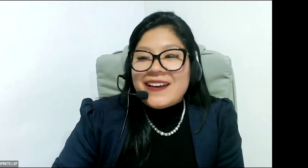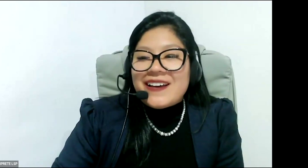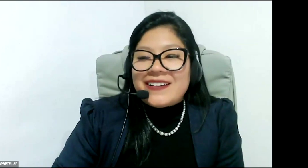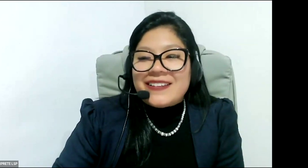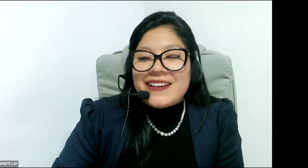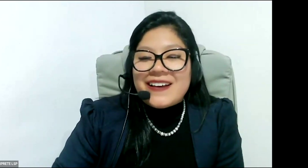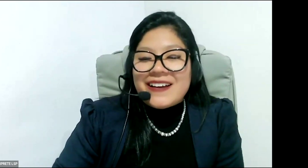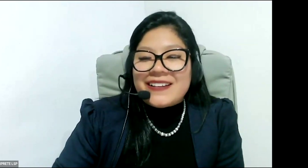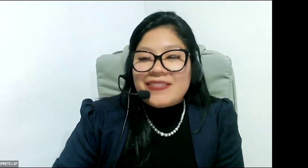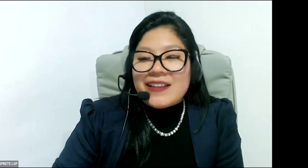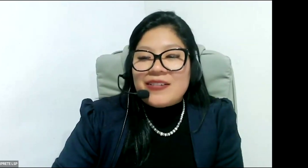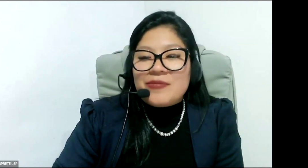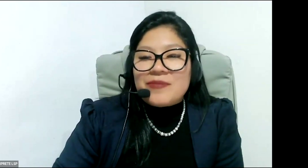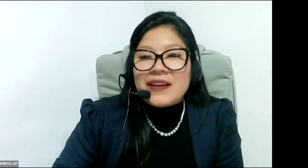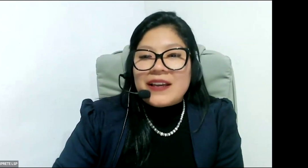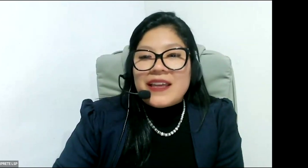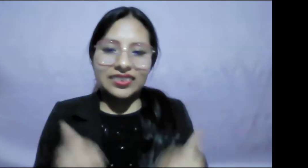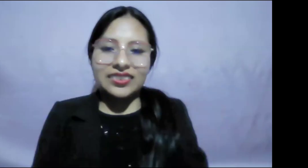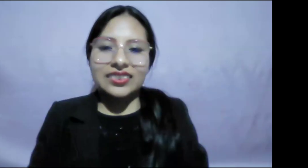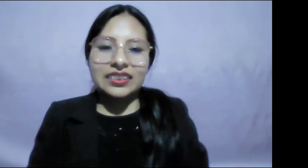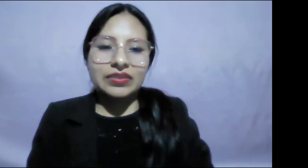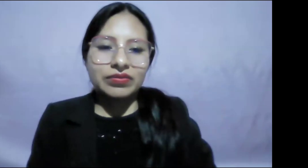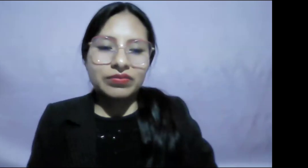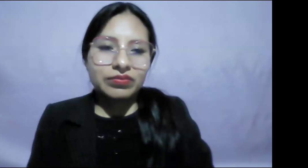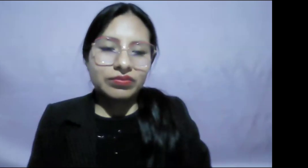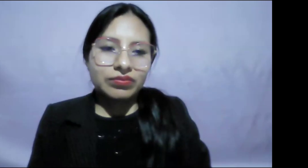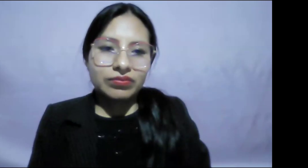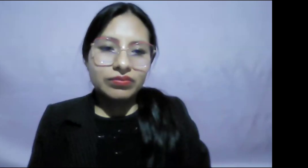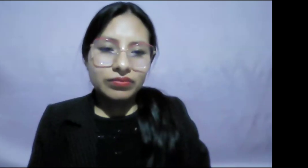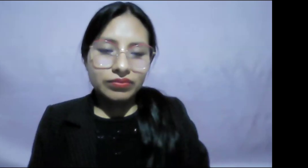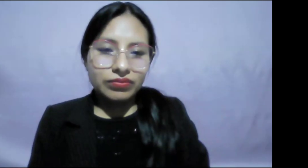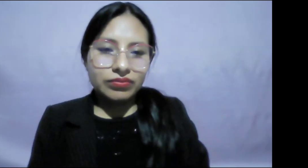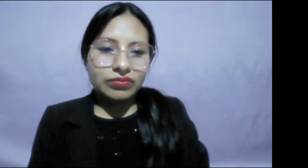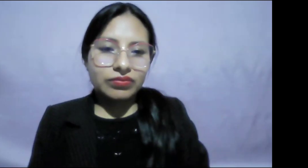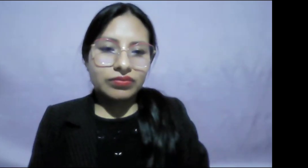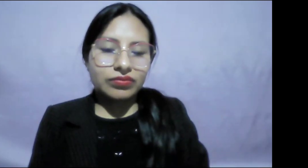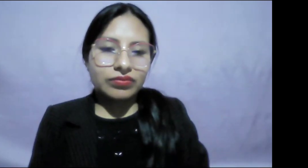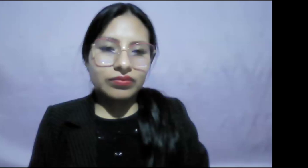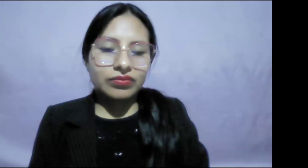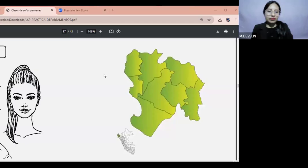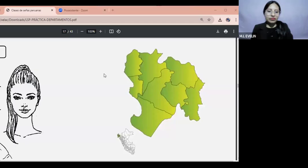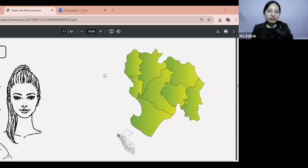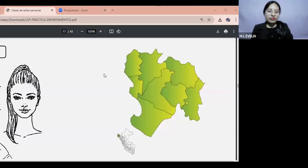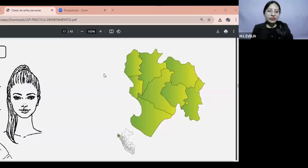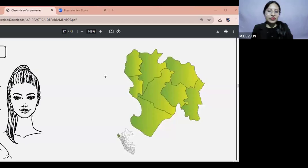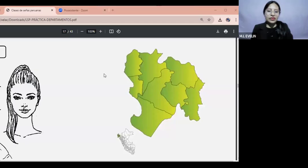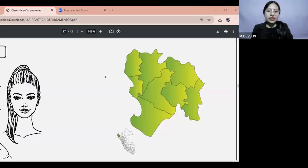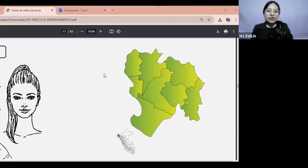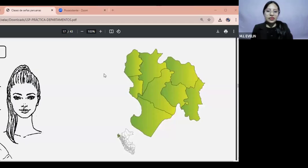bien gracias Guadalupe muy bien continuamos ahora